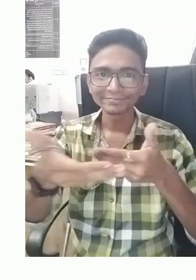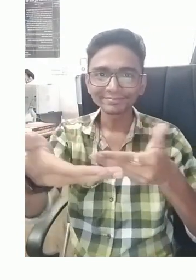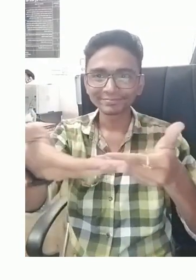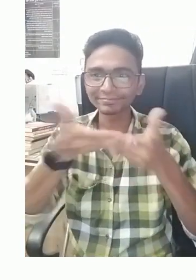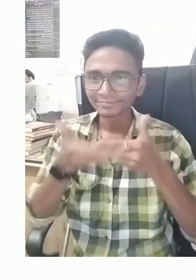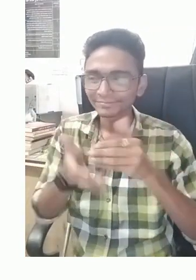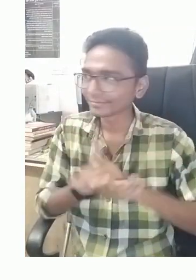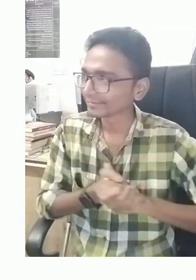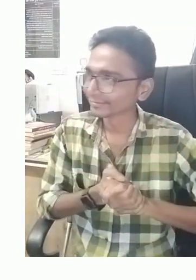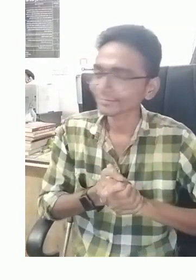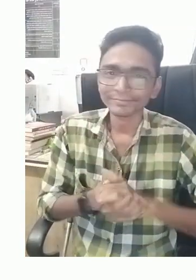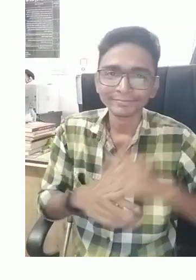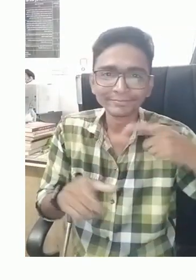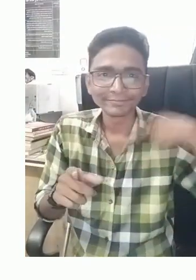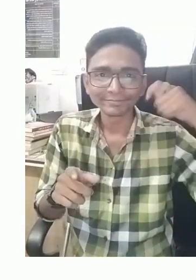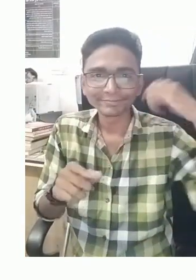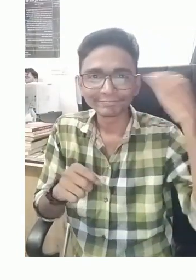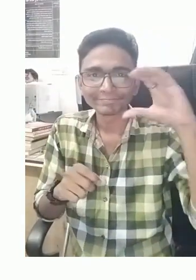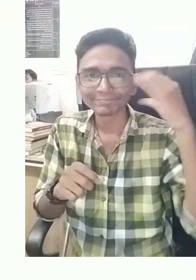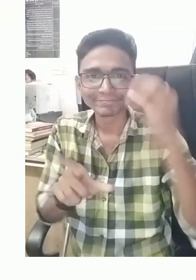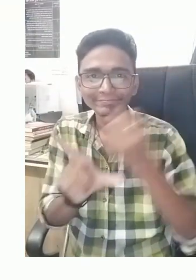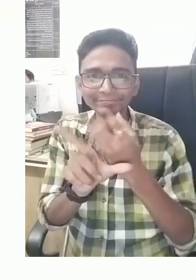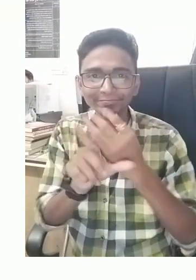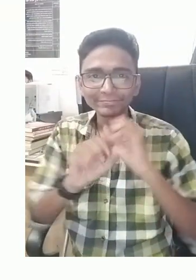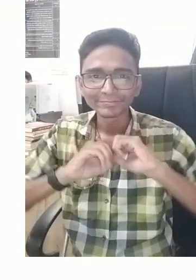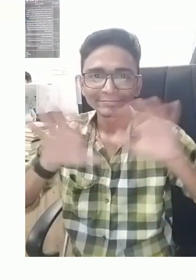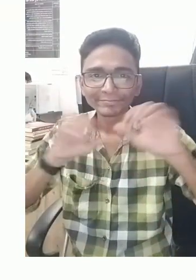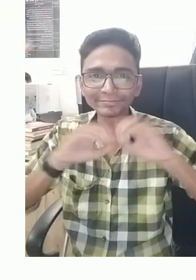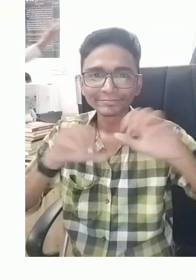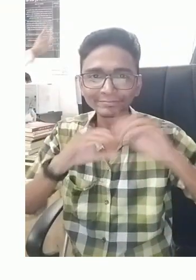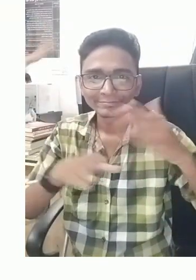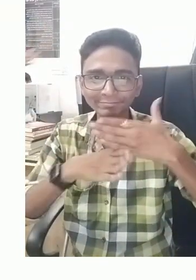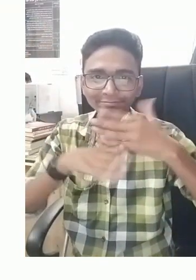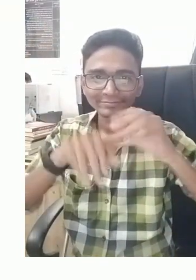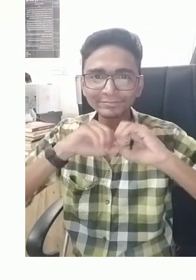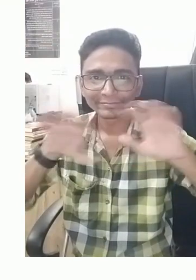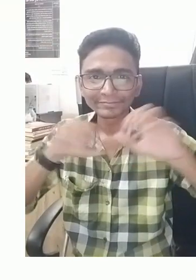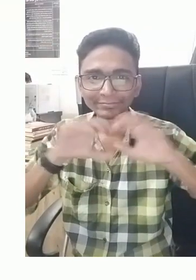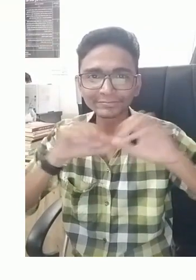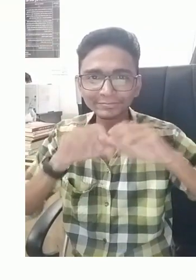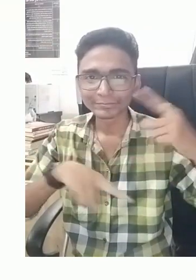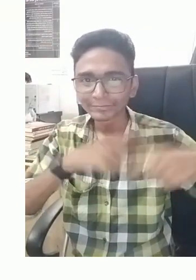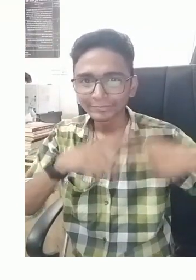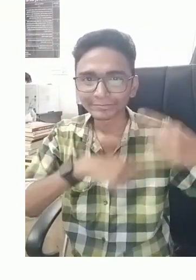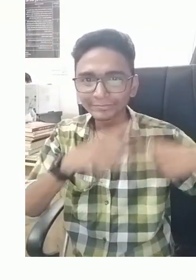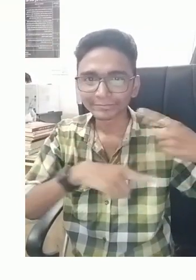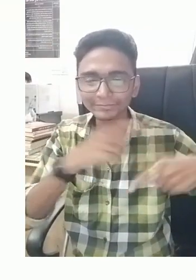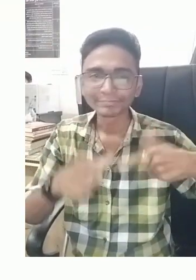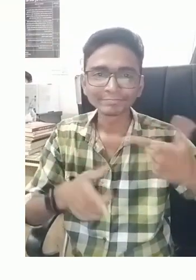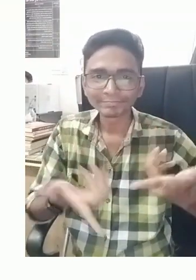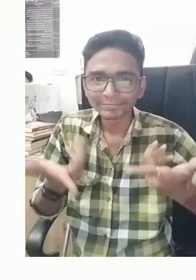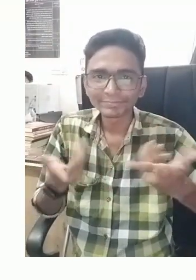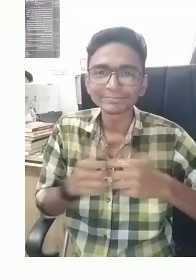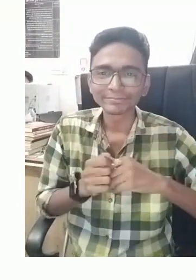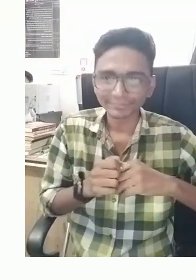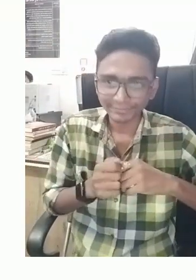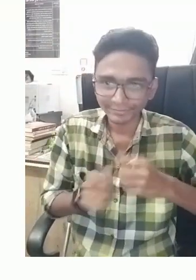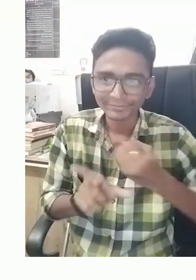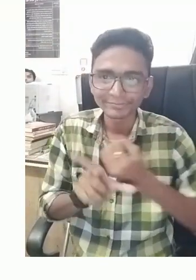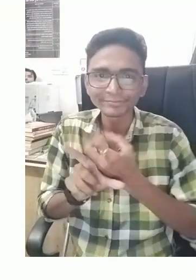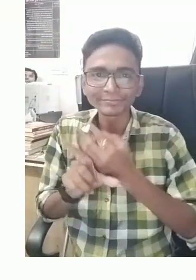to žovka rovna na to. Ty ti nože v šope. A v nikom je chod, když ho bude na... Co dělat? Zdílej.